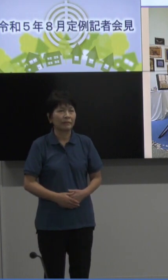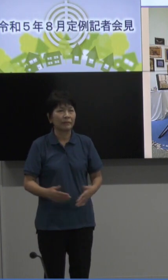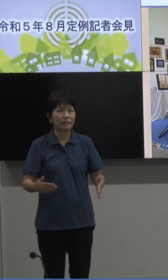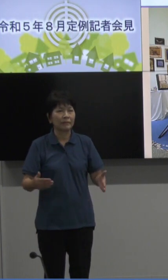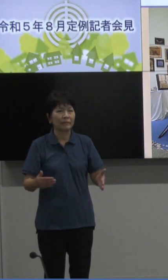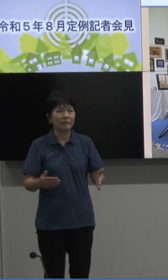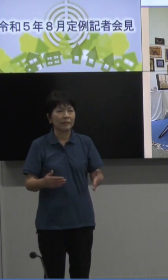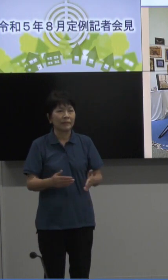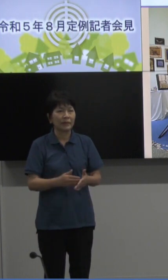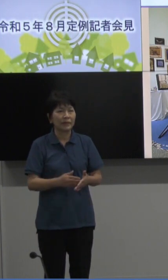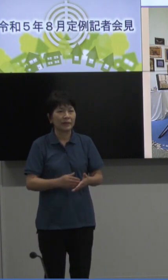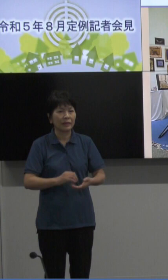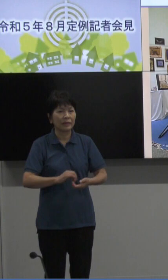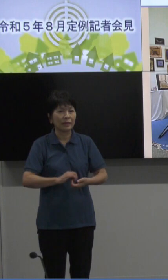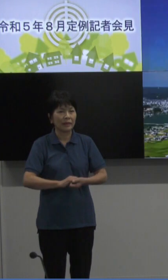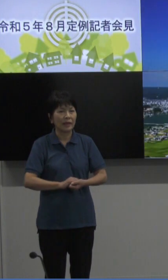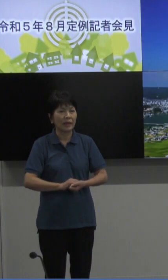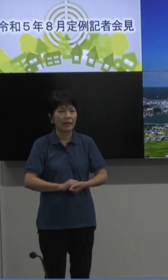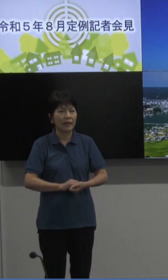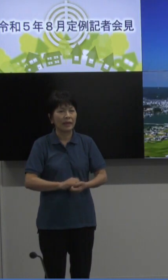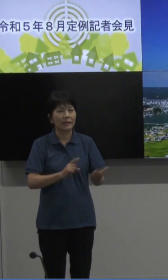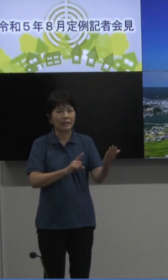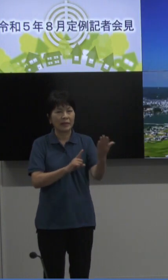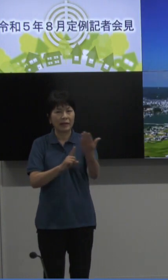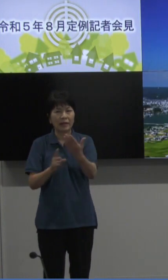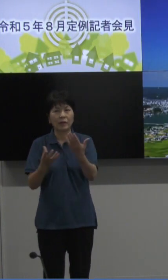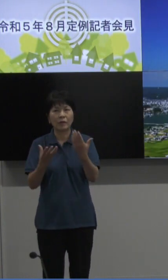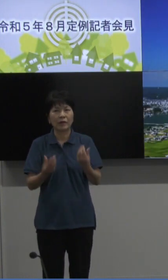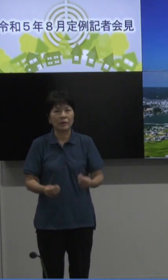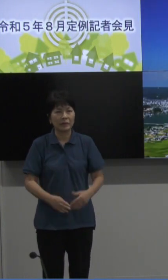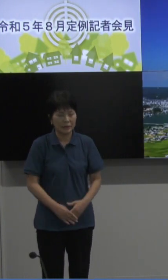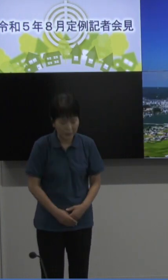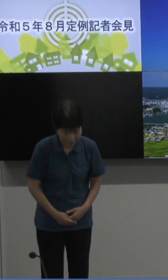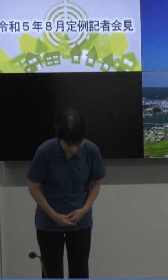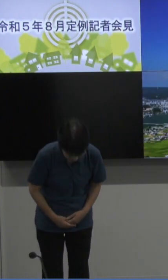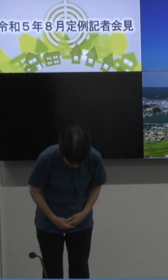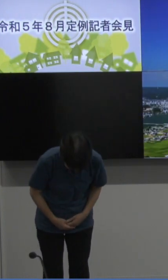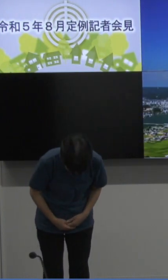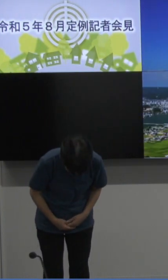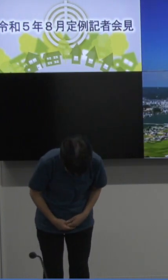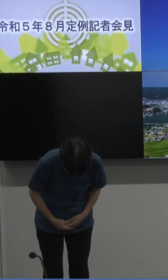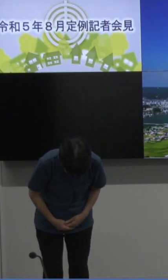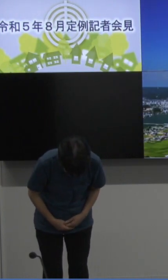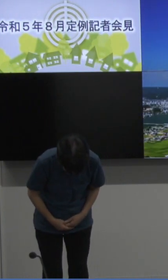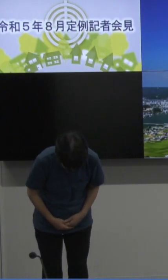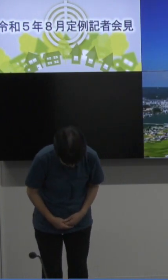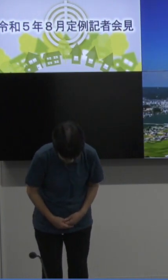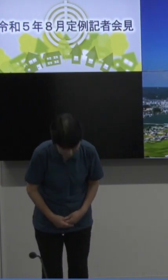定例記者会見を終了します。ありがとうございました。 どうもありがとうございました。よろしくお願いいたします。